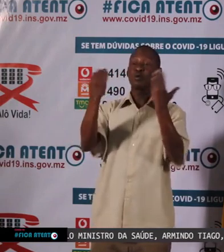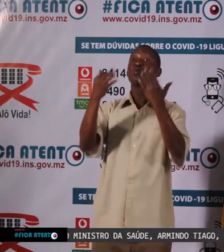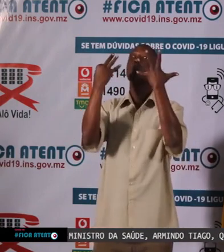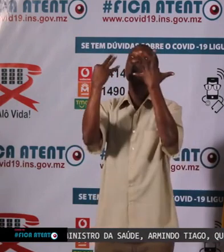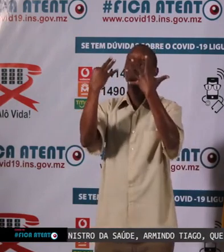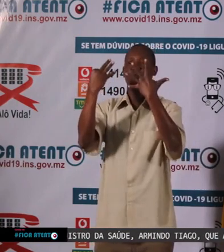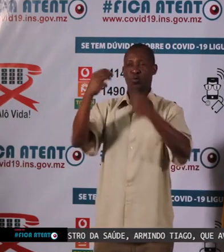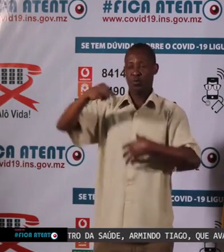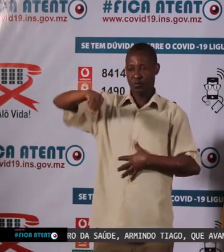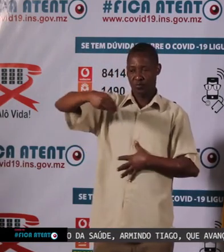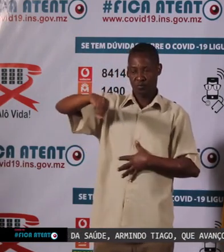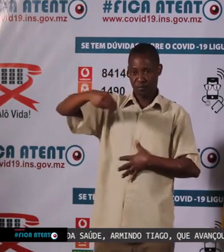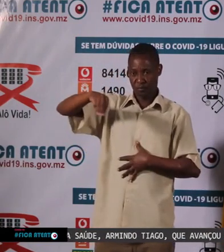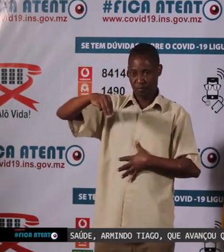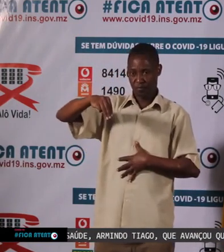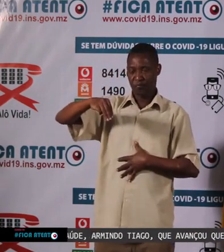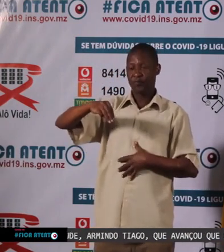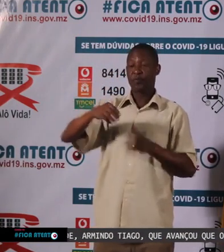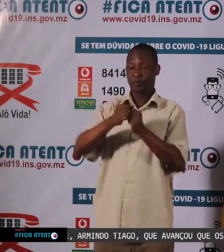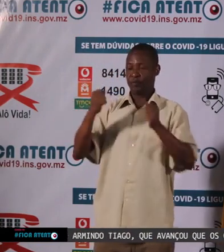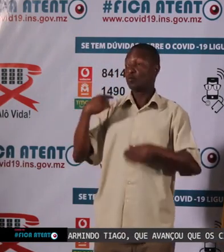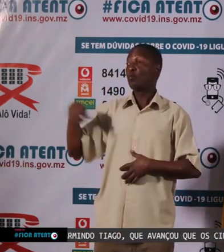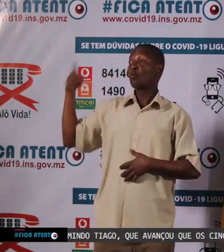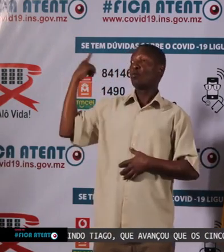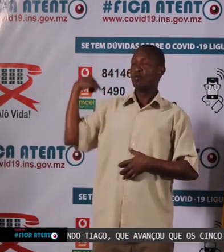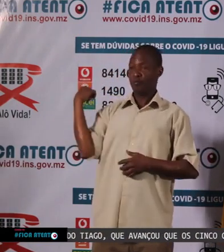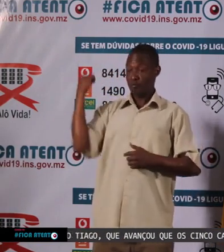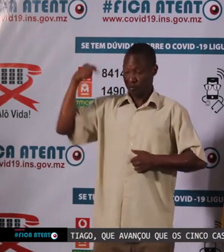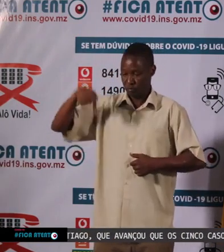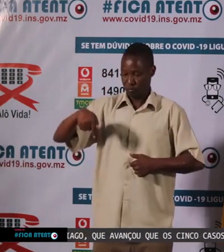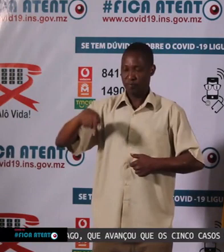que também nas últimas 24 horas foram registrados